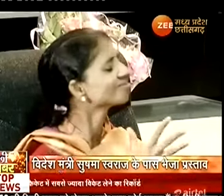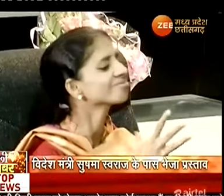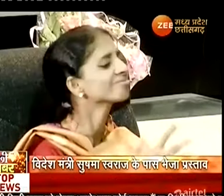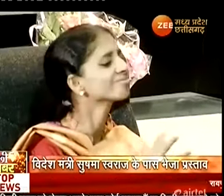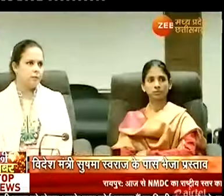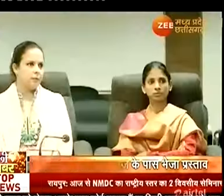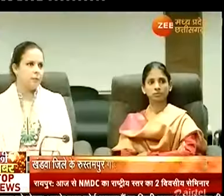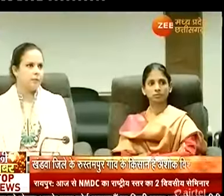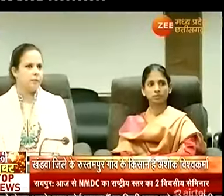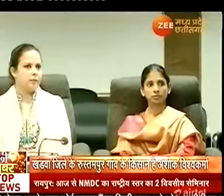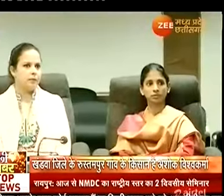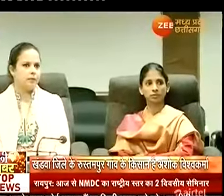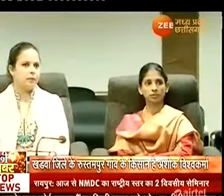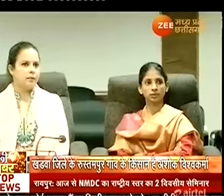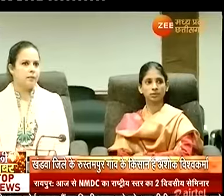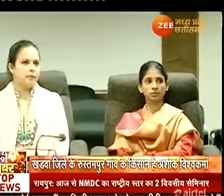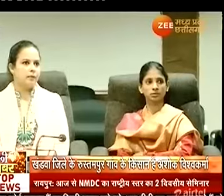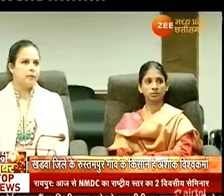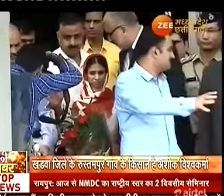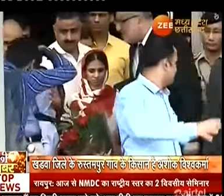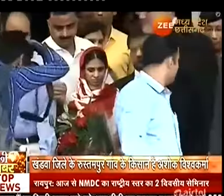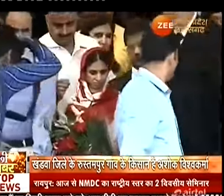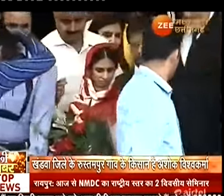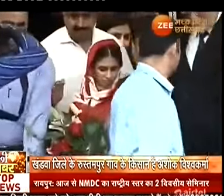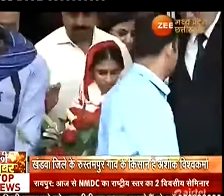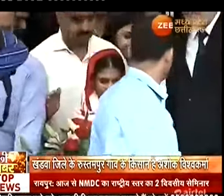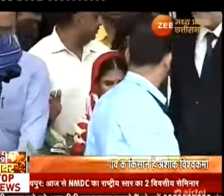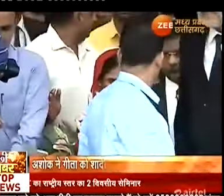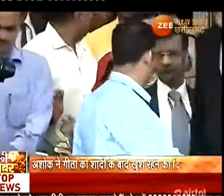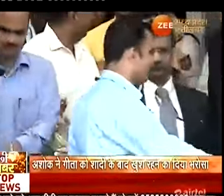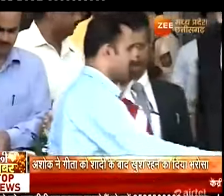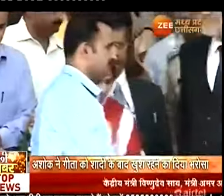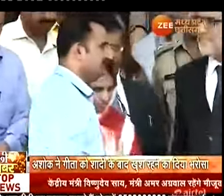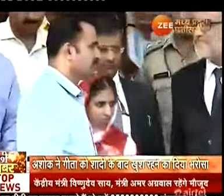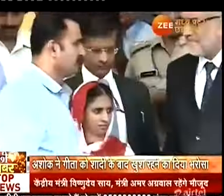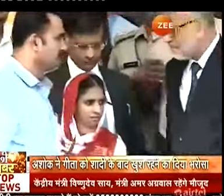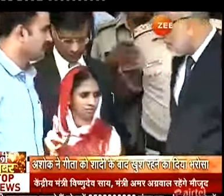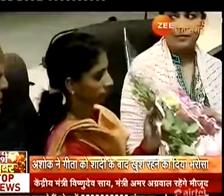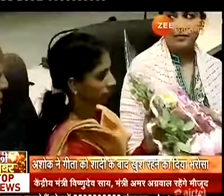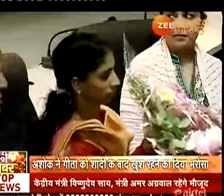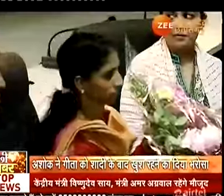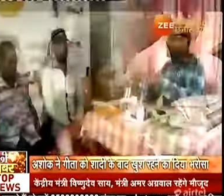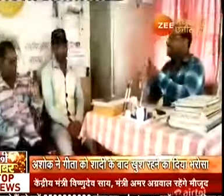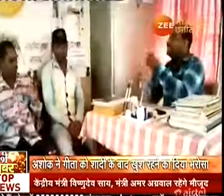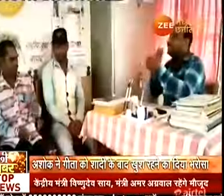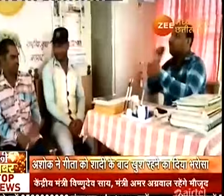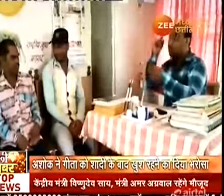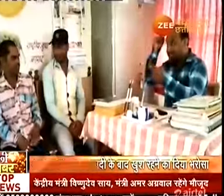ने विदेश मंत्री सुषमा स्वराज को अपना प्रस्ताव भेजा है। खंडवा के रुस्तमपुर गांव में रहने वाला अशोक विश्वकर्मा